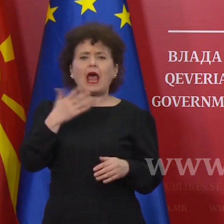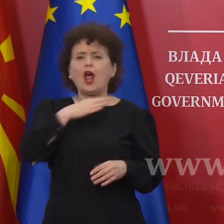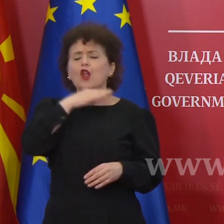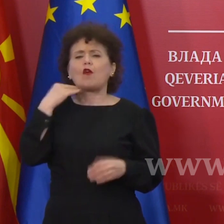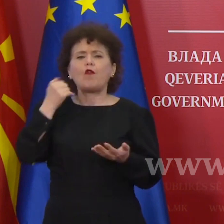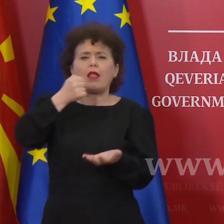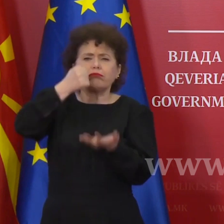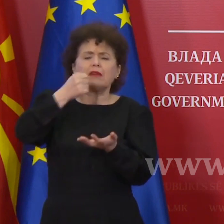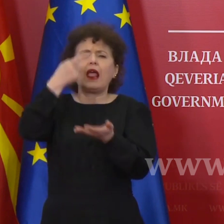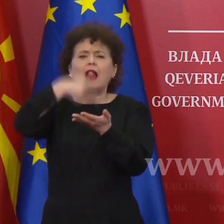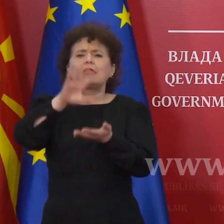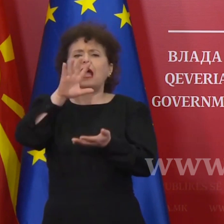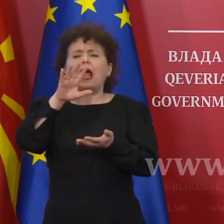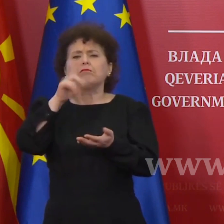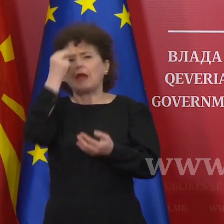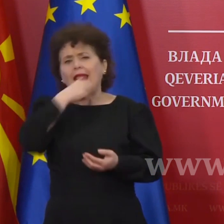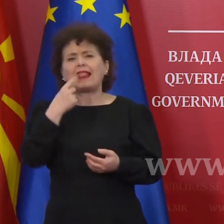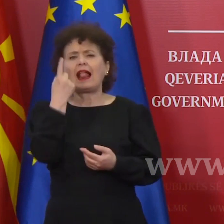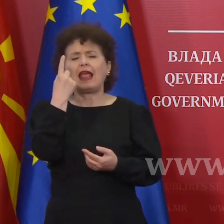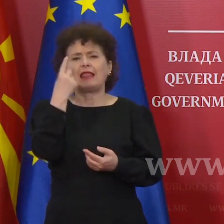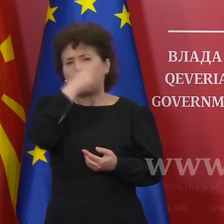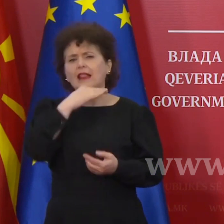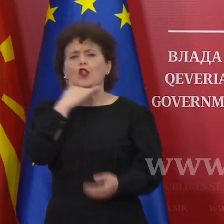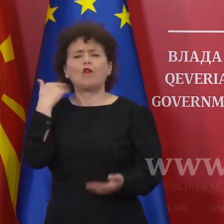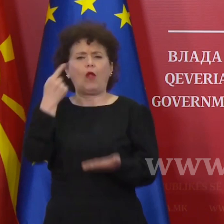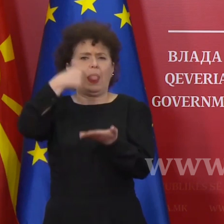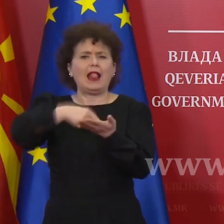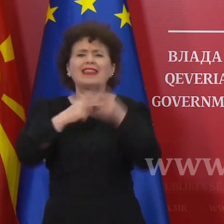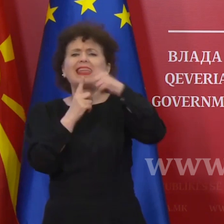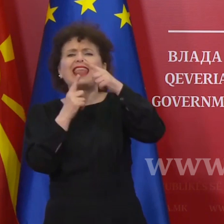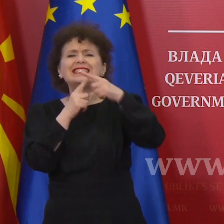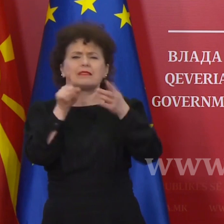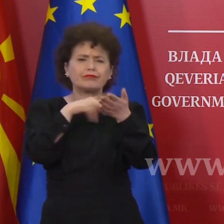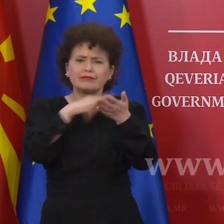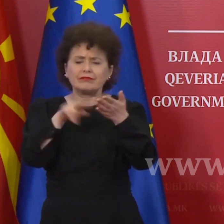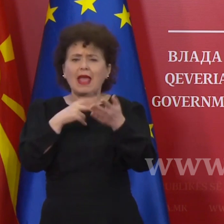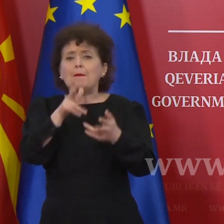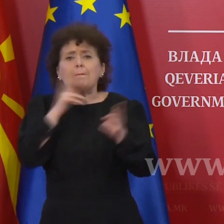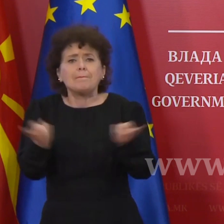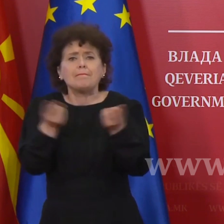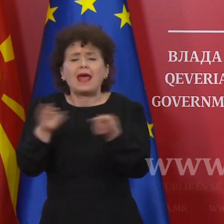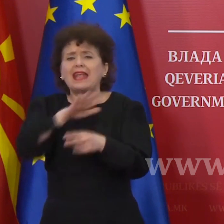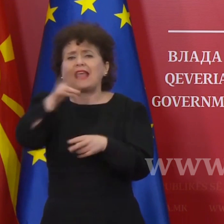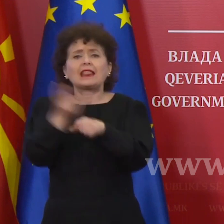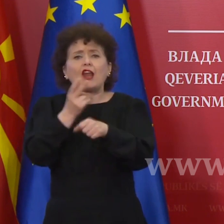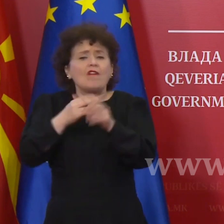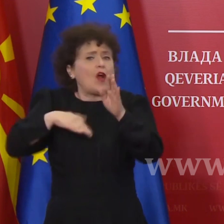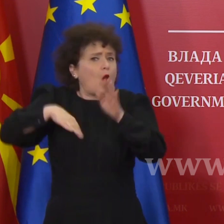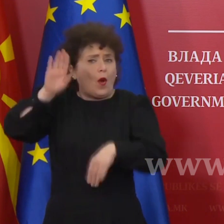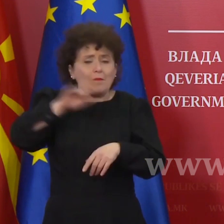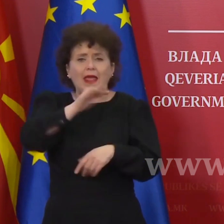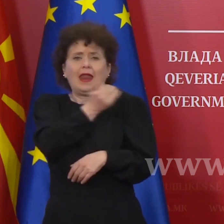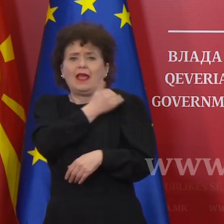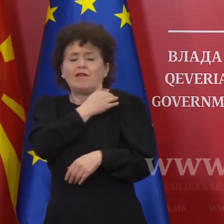количина од 1000 тестови неделно, заради тоа што е сега и побарувачката на вистина во сите земји големи, затоа не